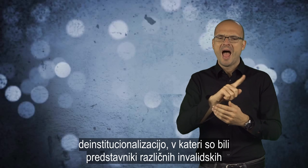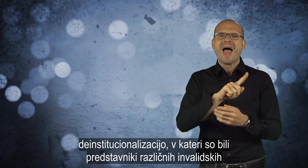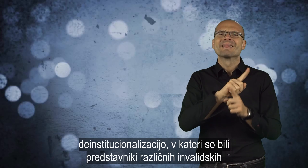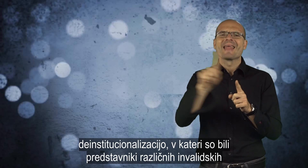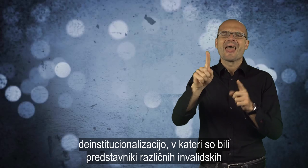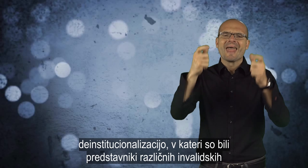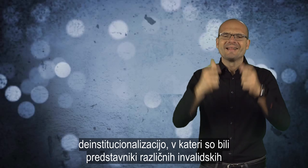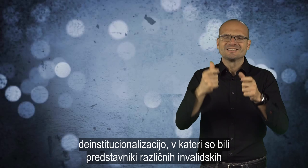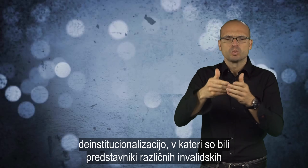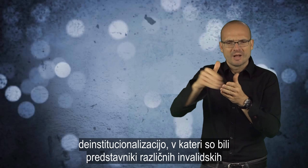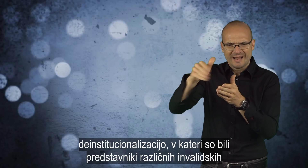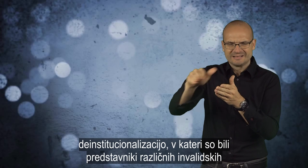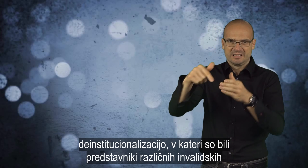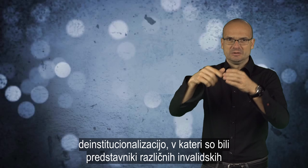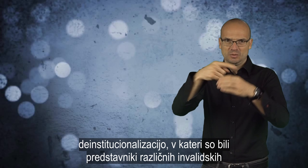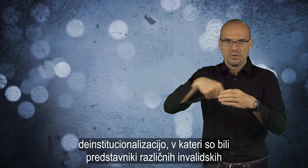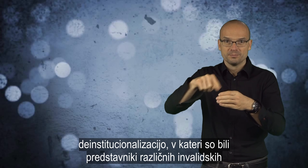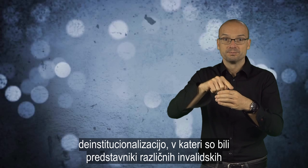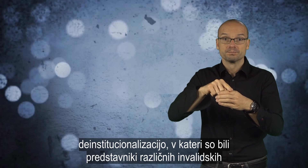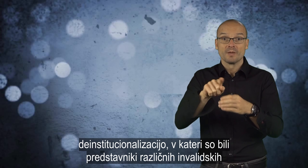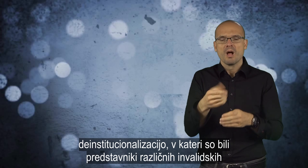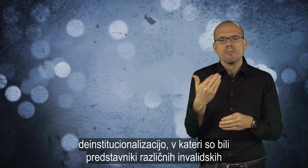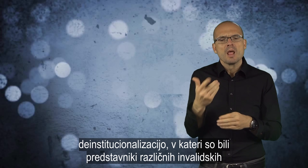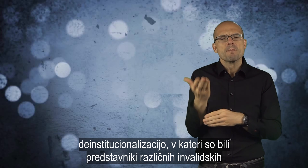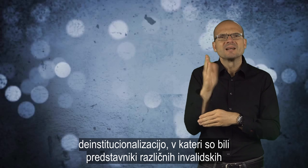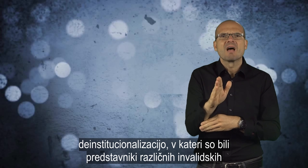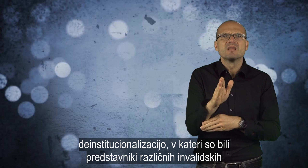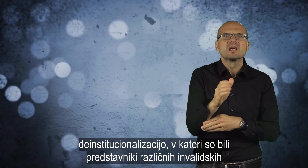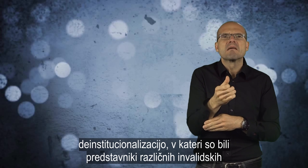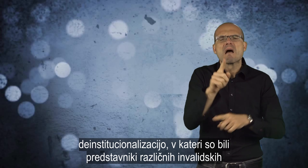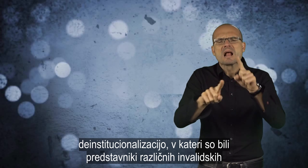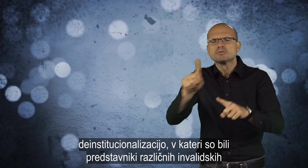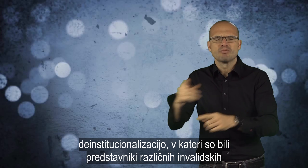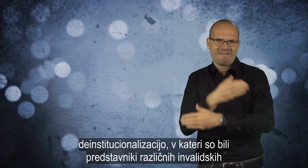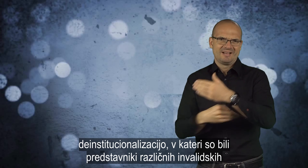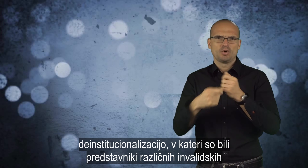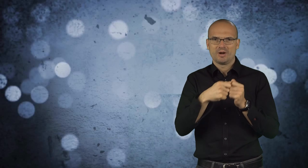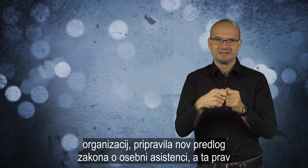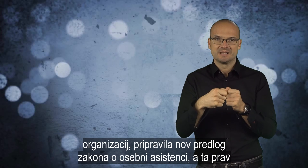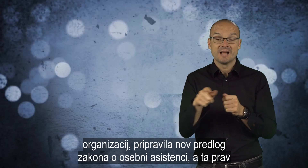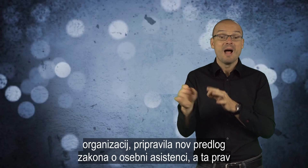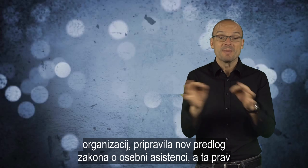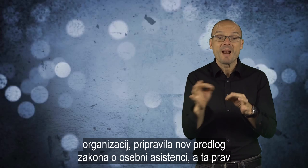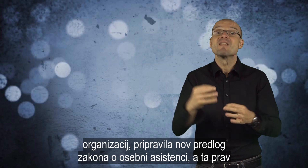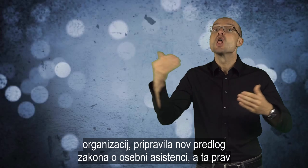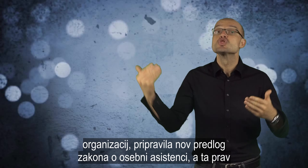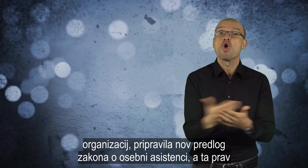deinstitucionalizacijo, v kateri so bili predstavniki različnih invalidskih organizacij, predstavila nov predlog zakona o